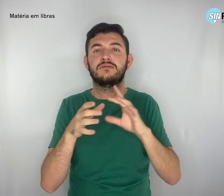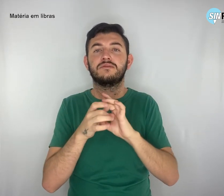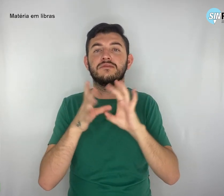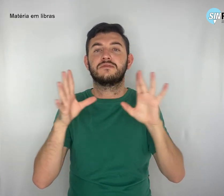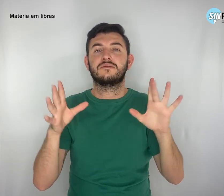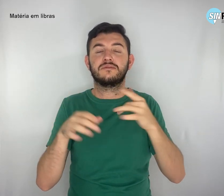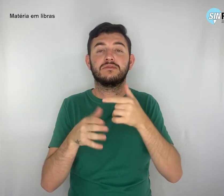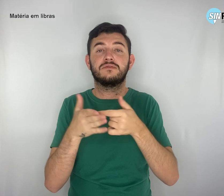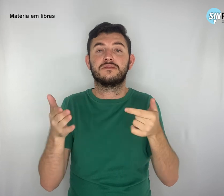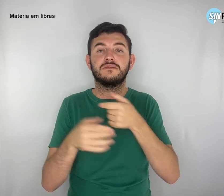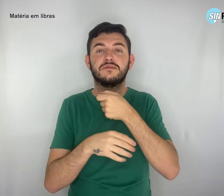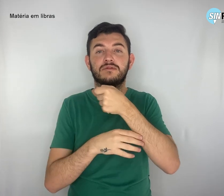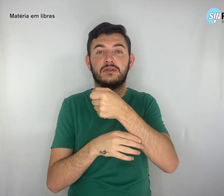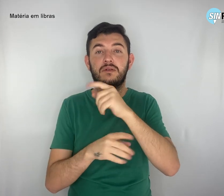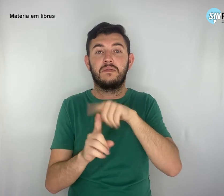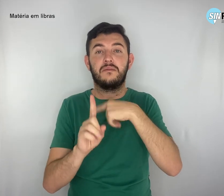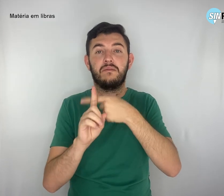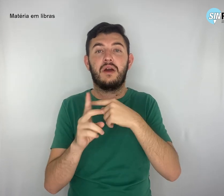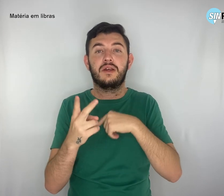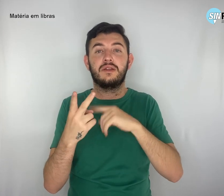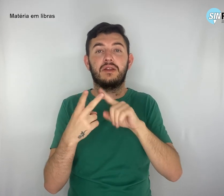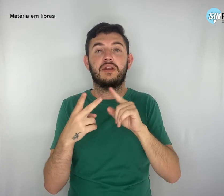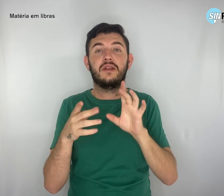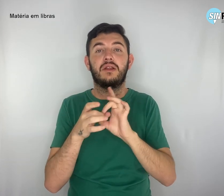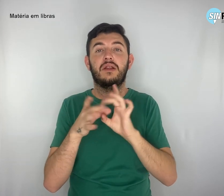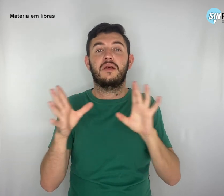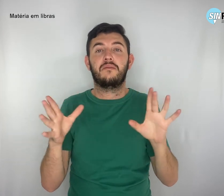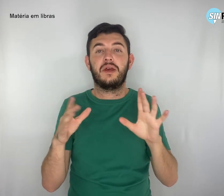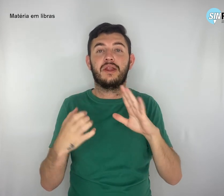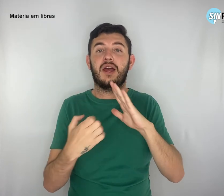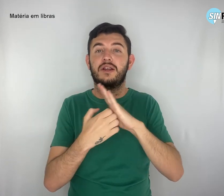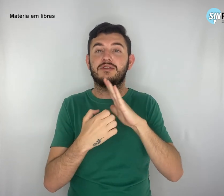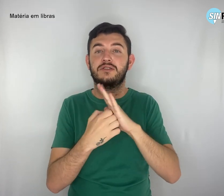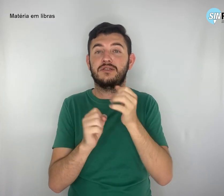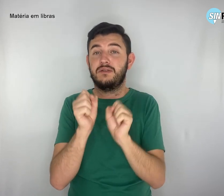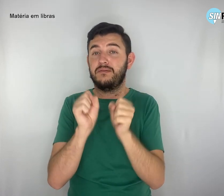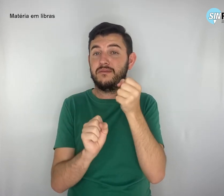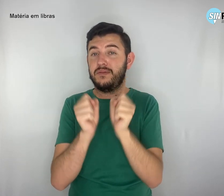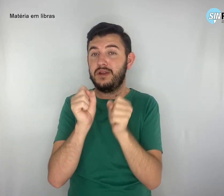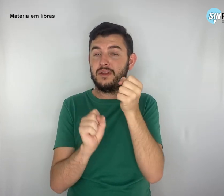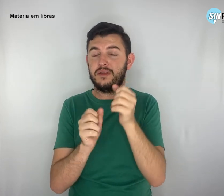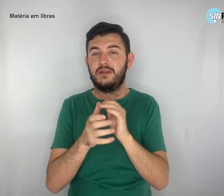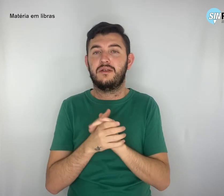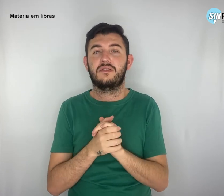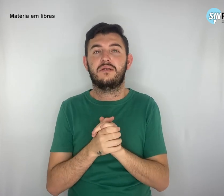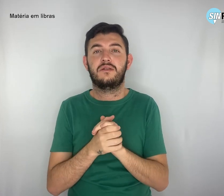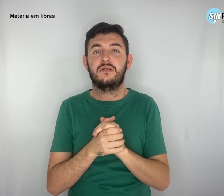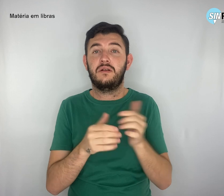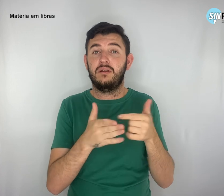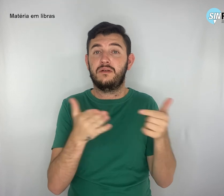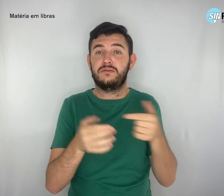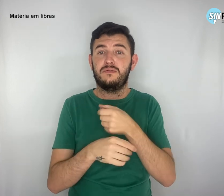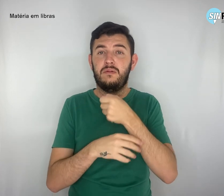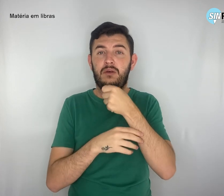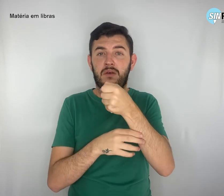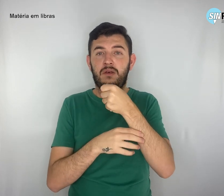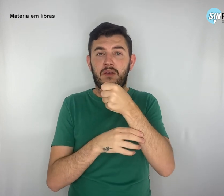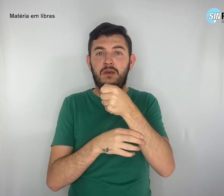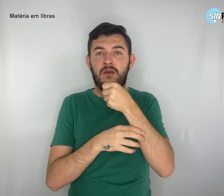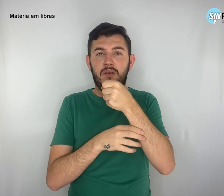com liberdade de empresa. Que confunde liberdade de imprensa com a liberdade e